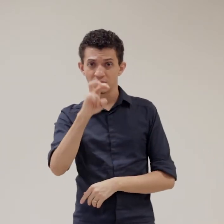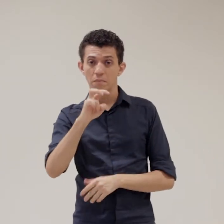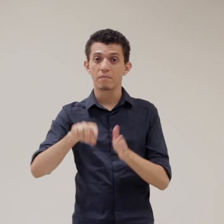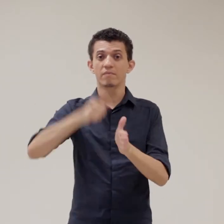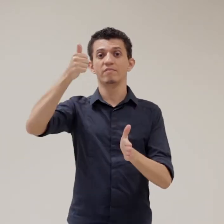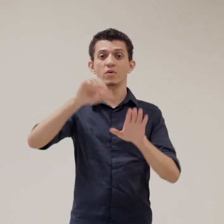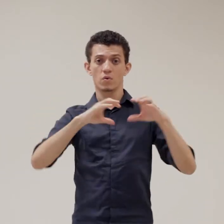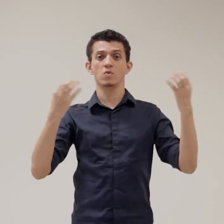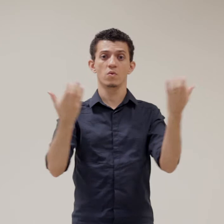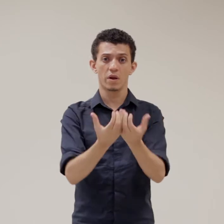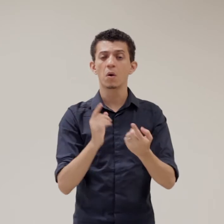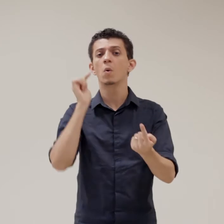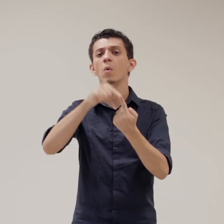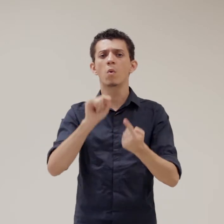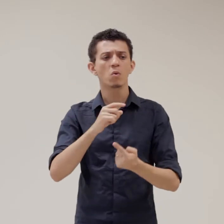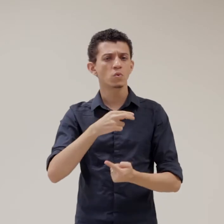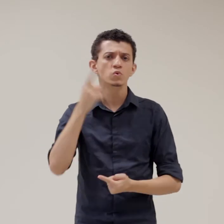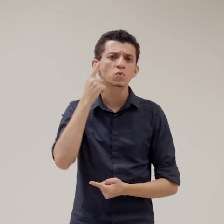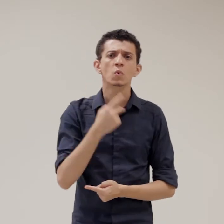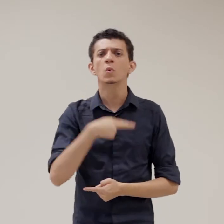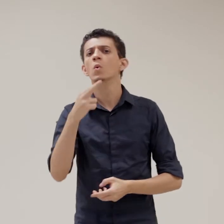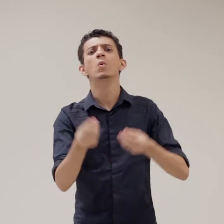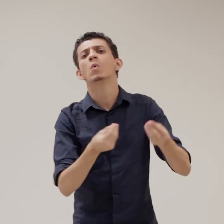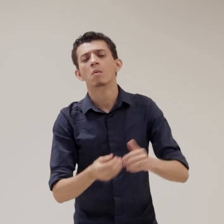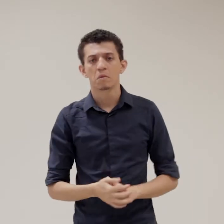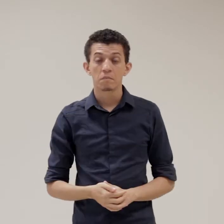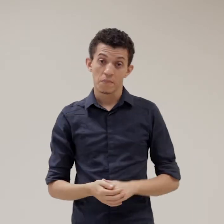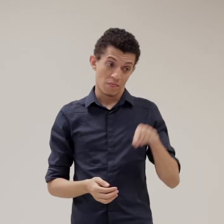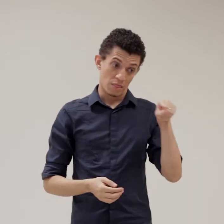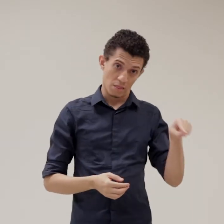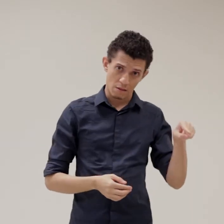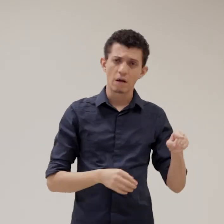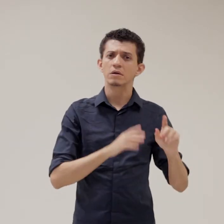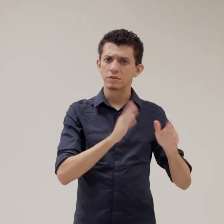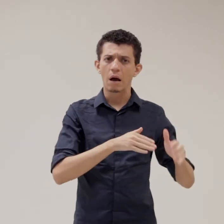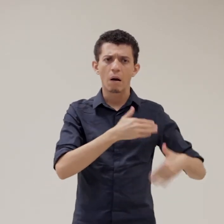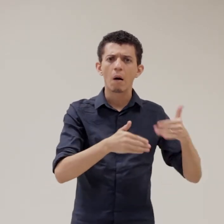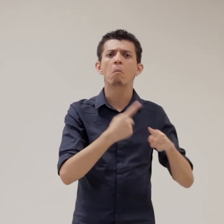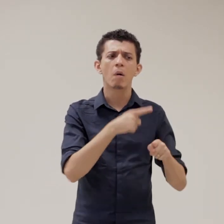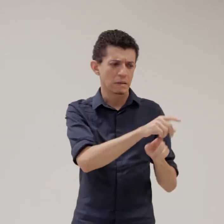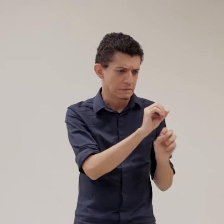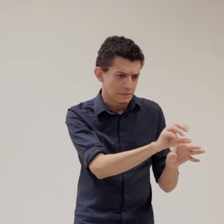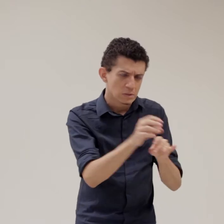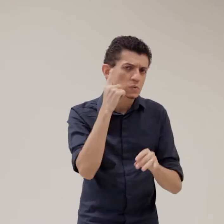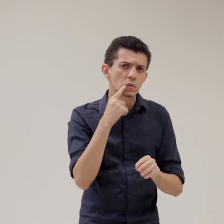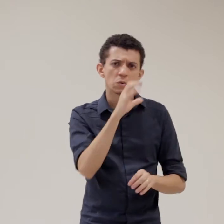catequização de deficientes auditivos. Com o tempo, diversas pastorais de surdos e programas religiosos voltados para essa parcela